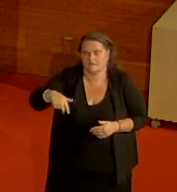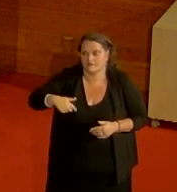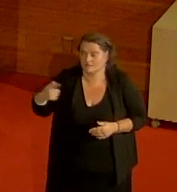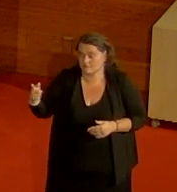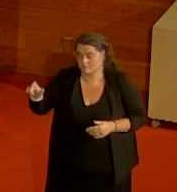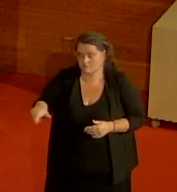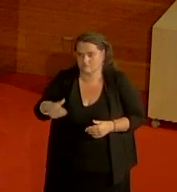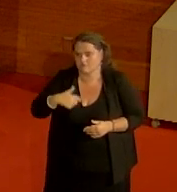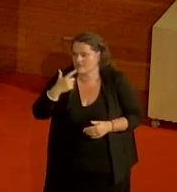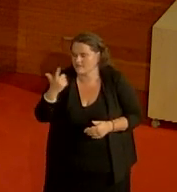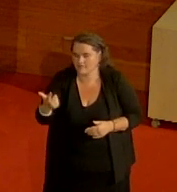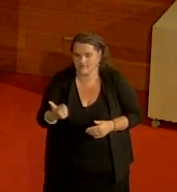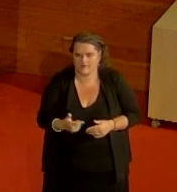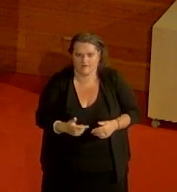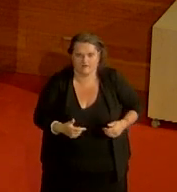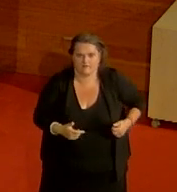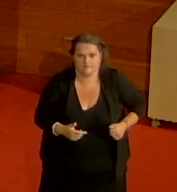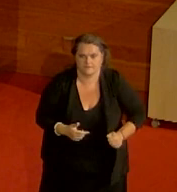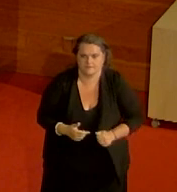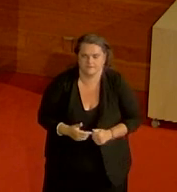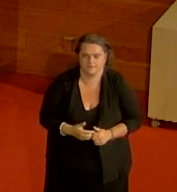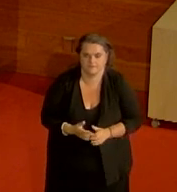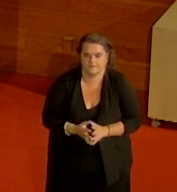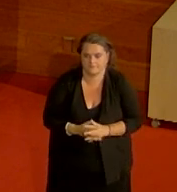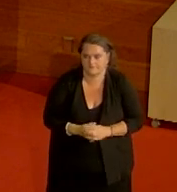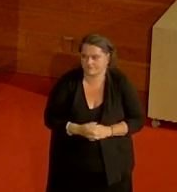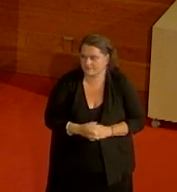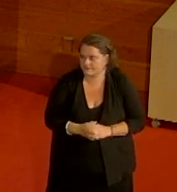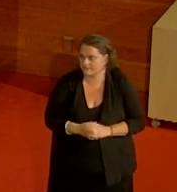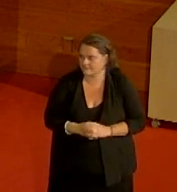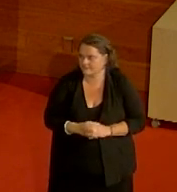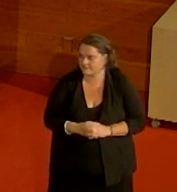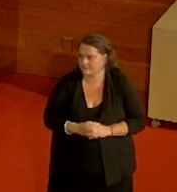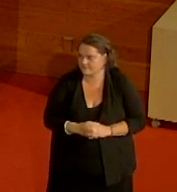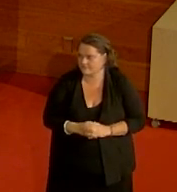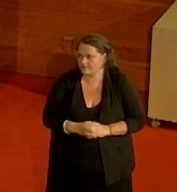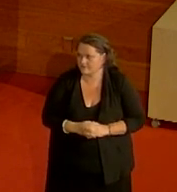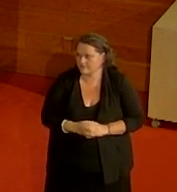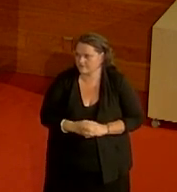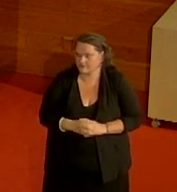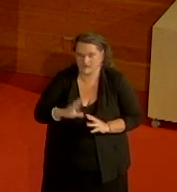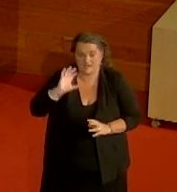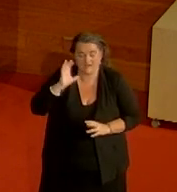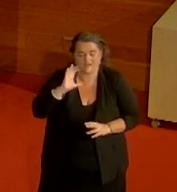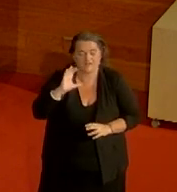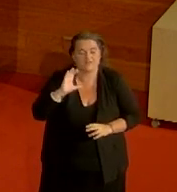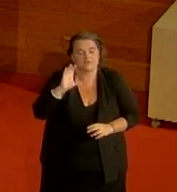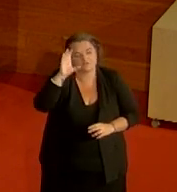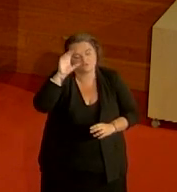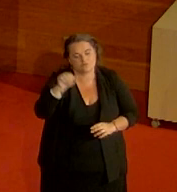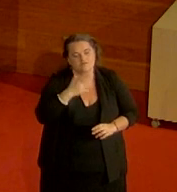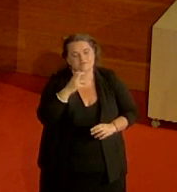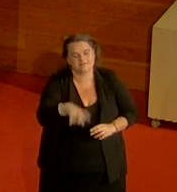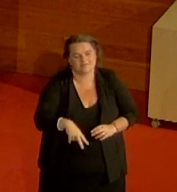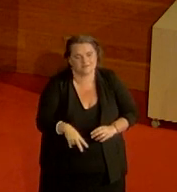eh de eh en la radio le advertían de que de que de que que le iba a escuchar en la radio eran eh No eran no